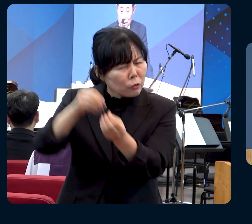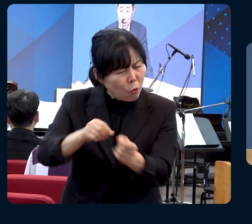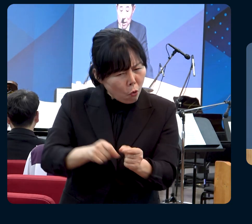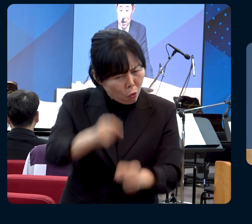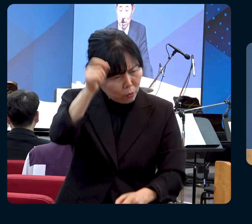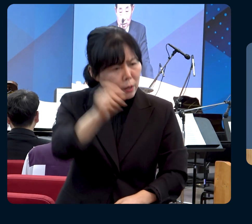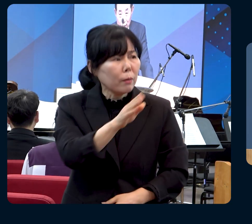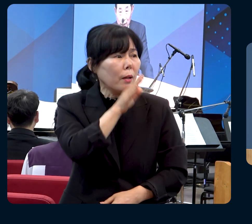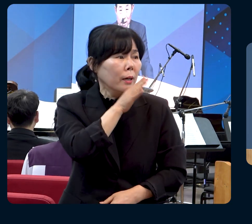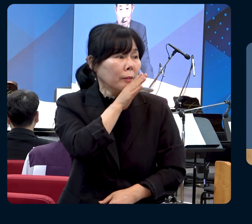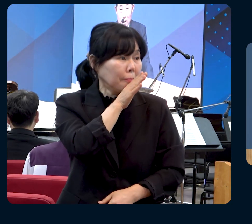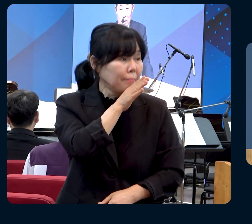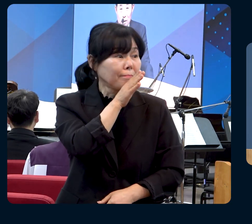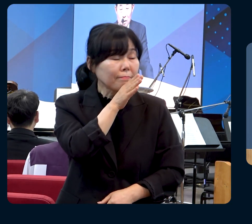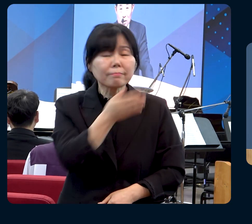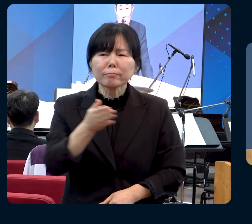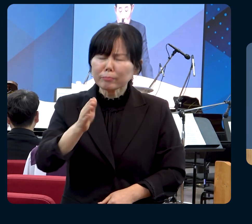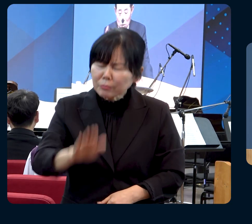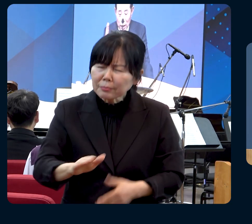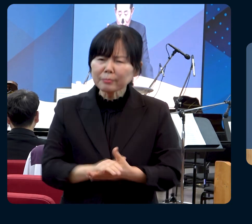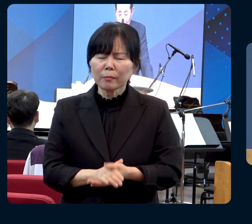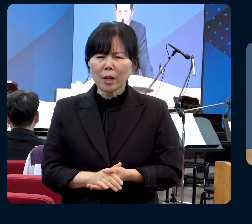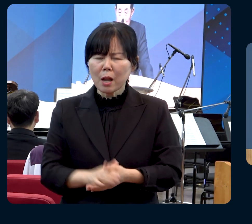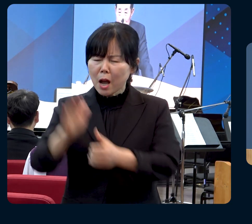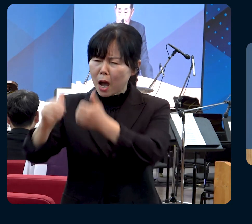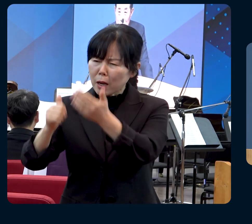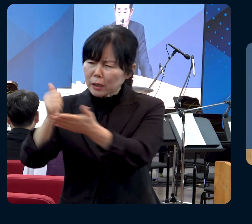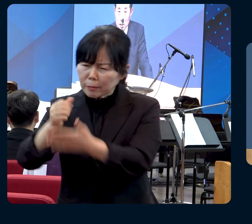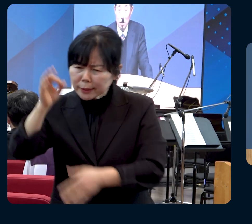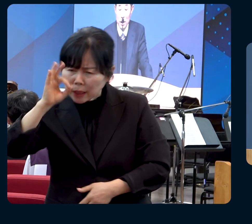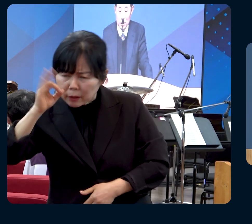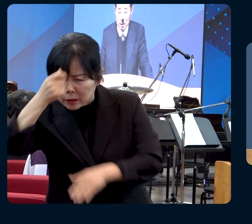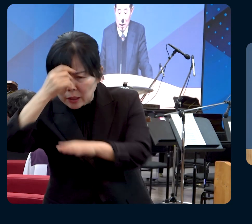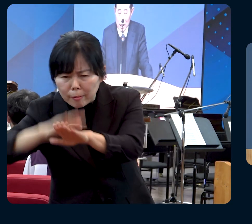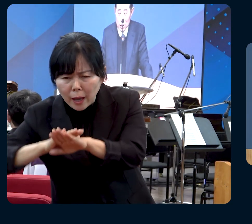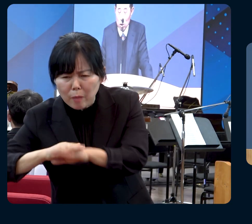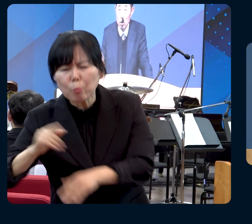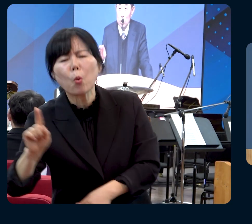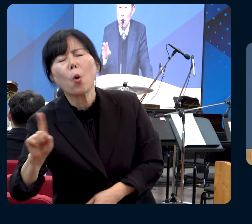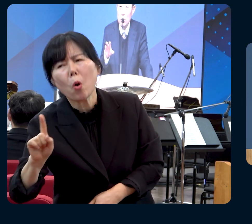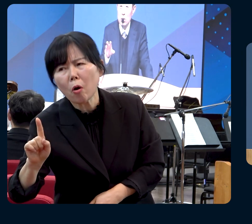있다. 그런데 정말 하나님이 찾으시는 예배는